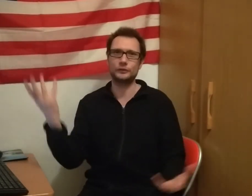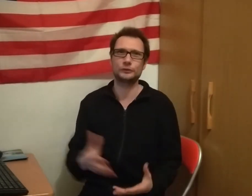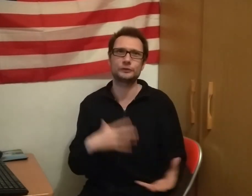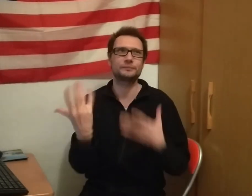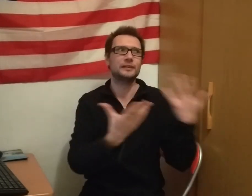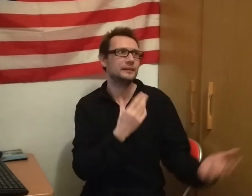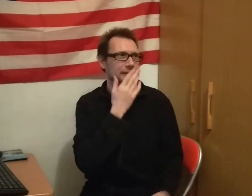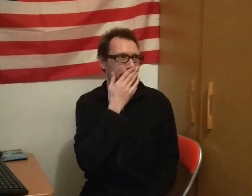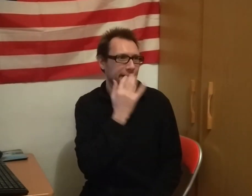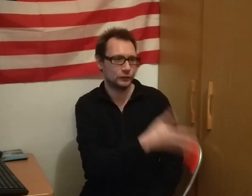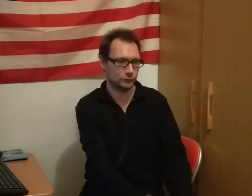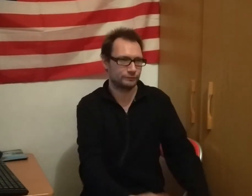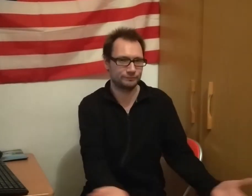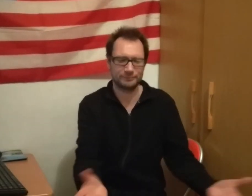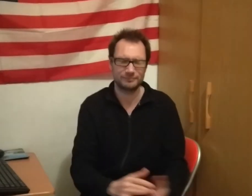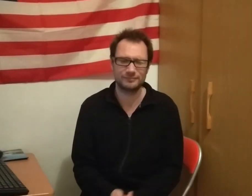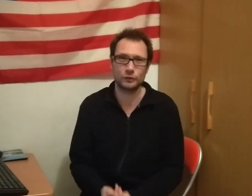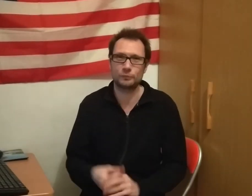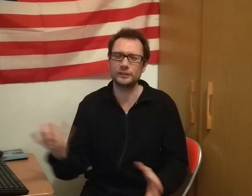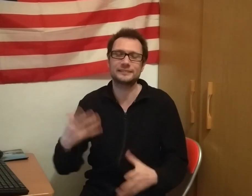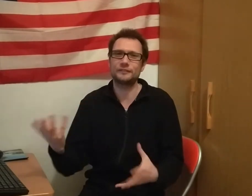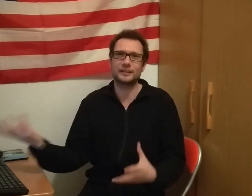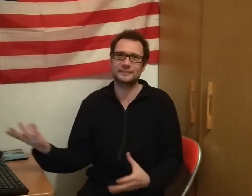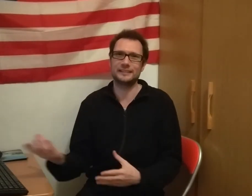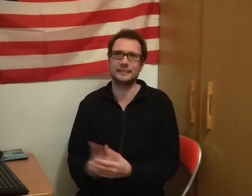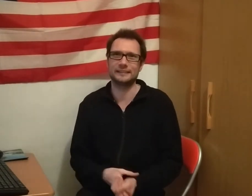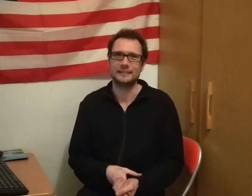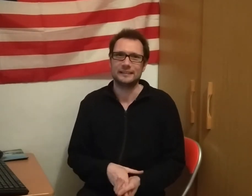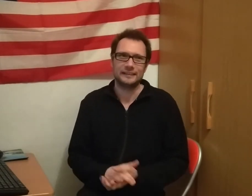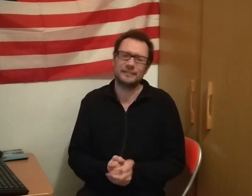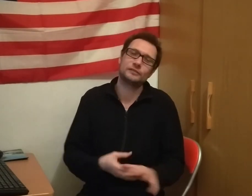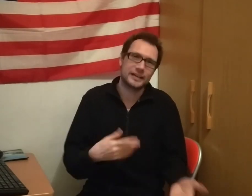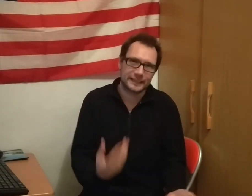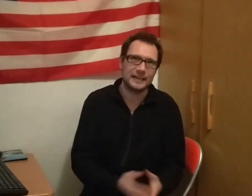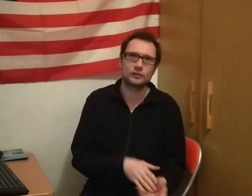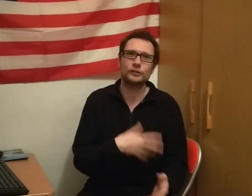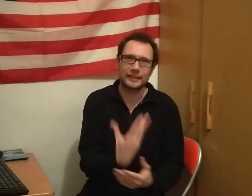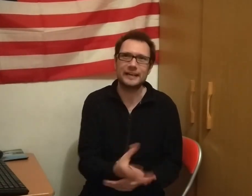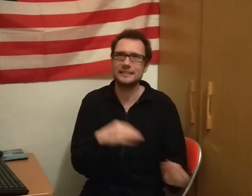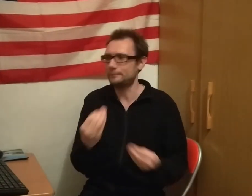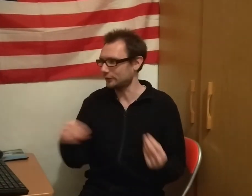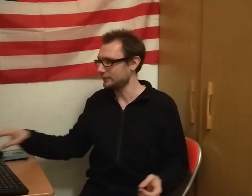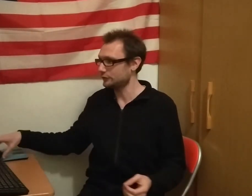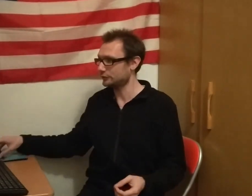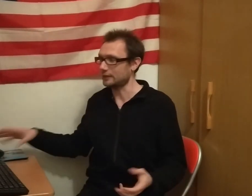¿no? No, es que no puedo hacer vídeo así. A veces voy a la calle, hago vídeo a la calle, pero que